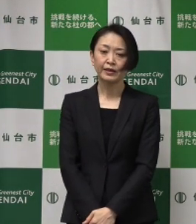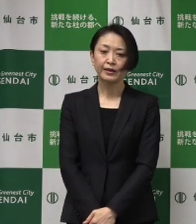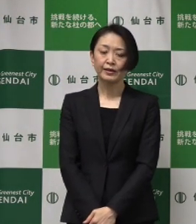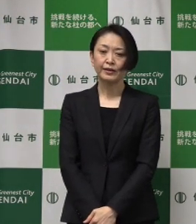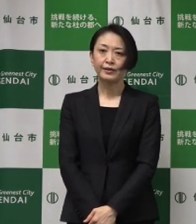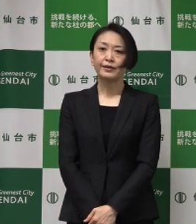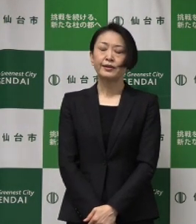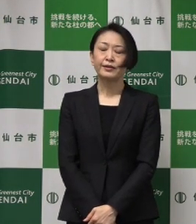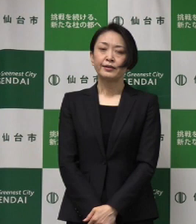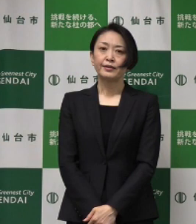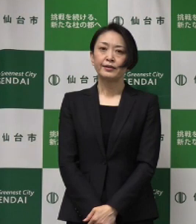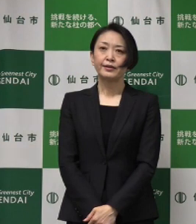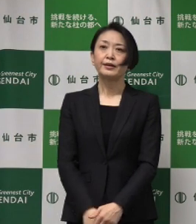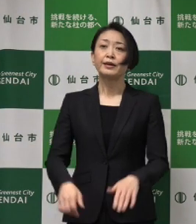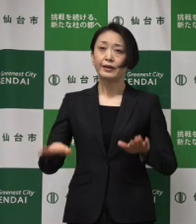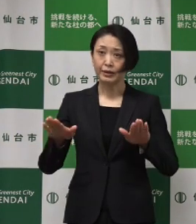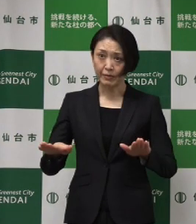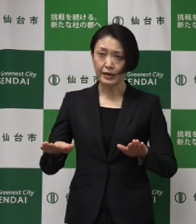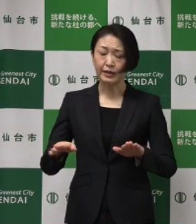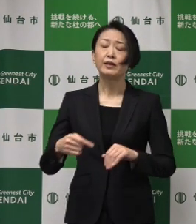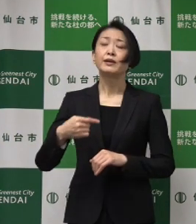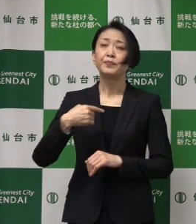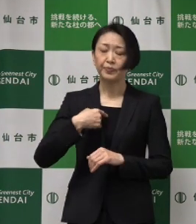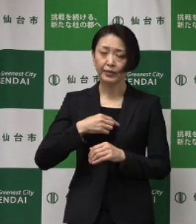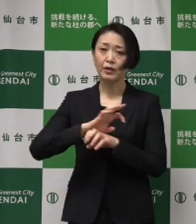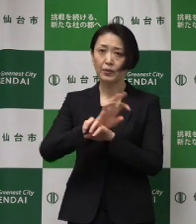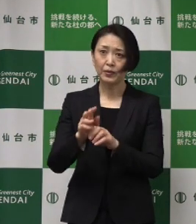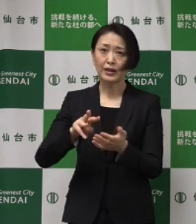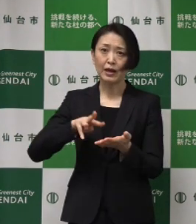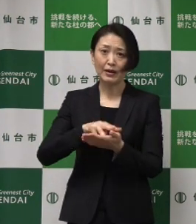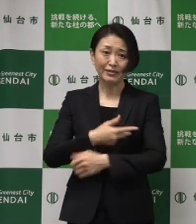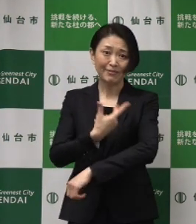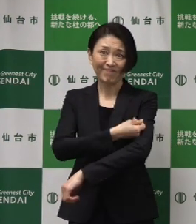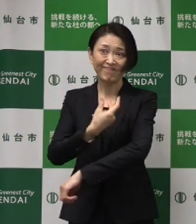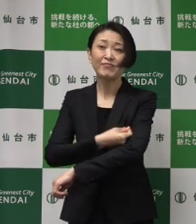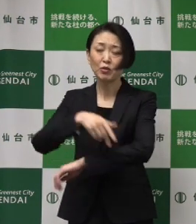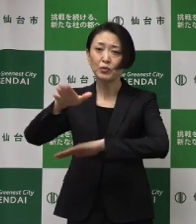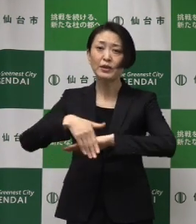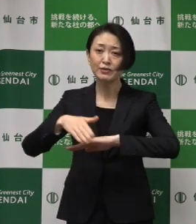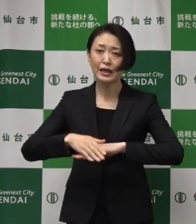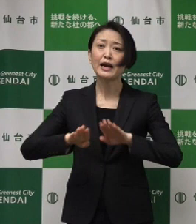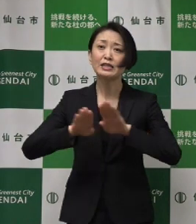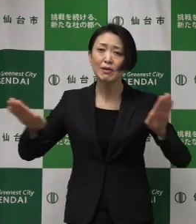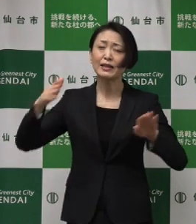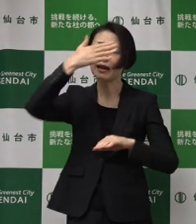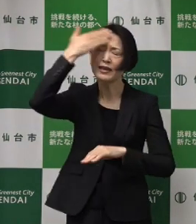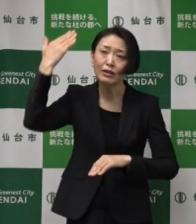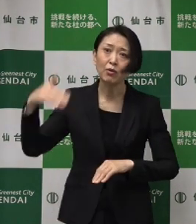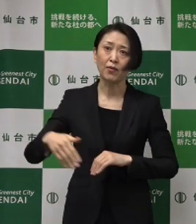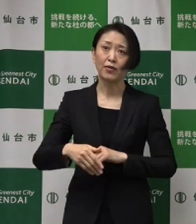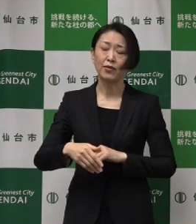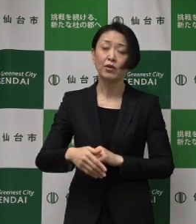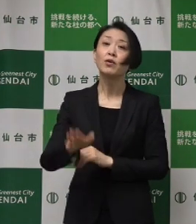ね、ワクチンの受付がようやく始められたところです。そしてこれから接